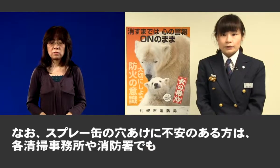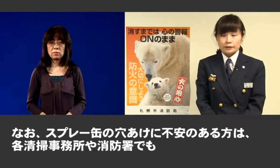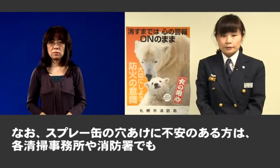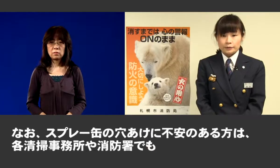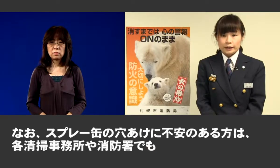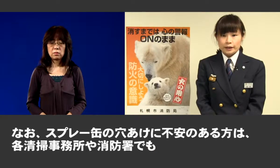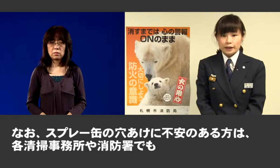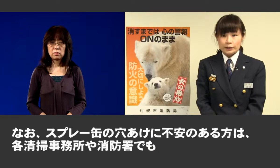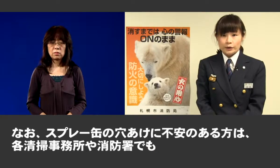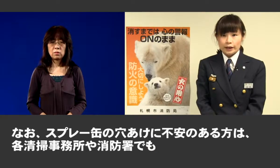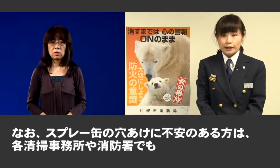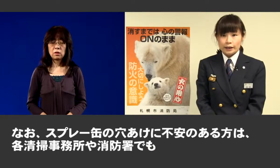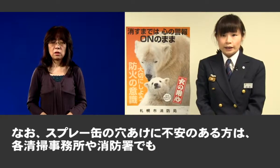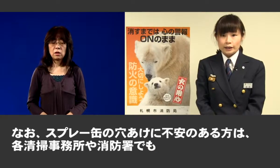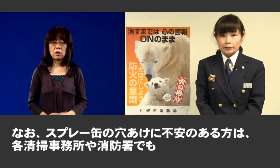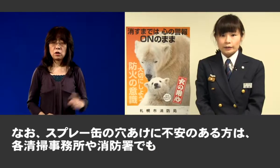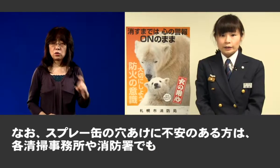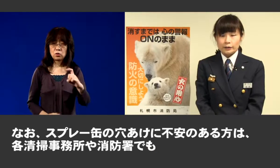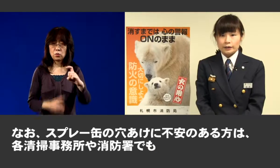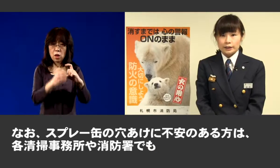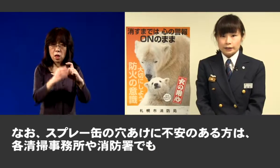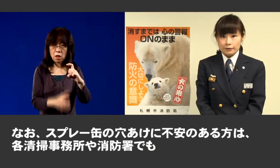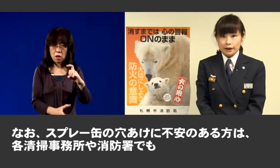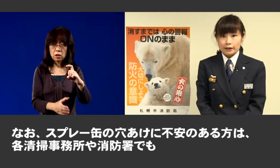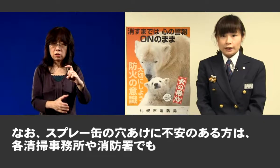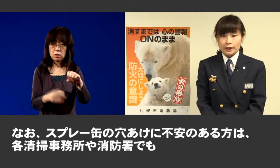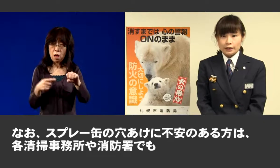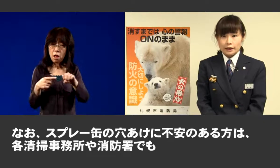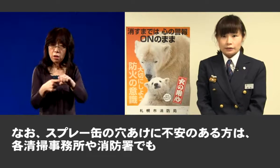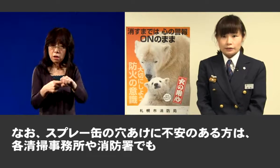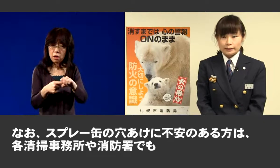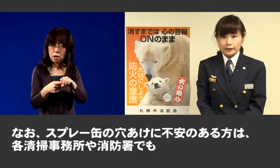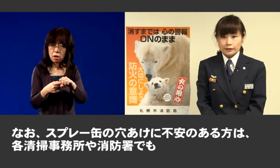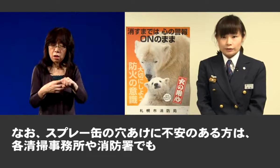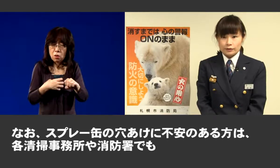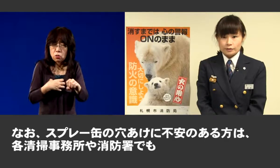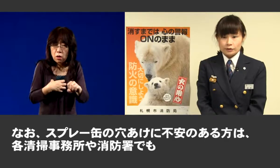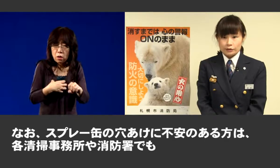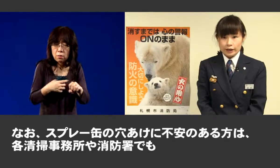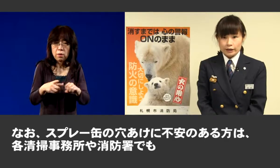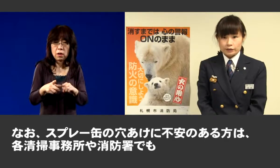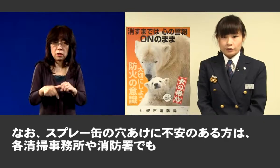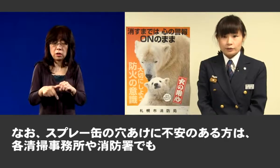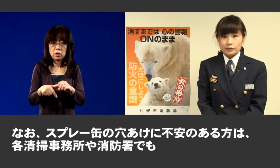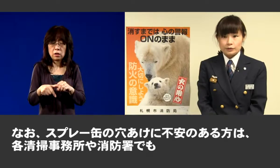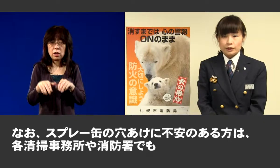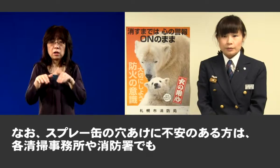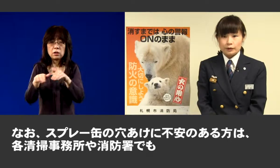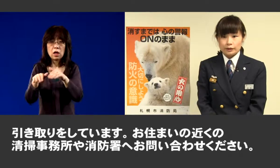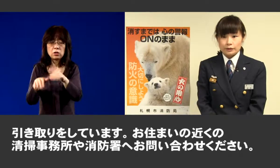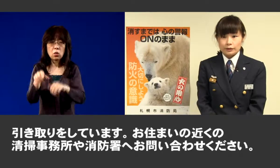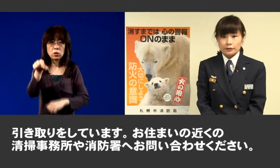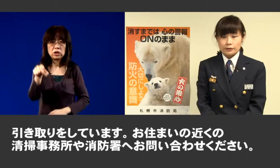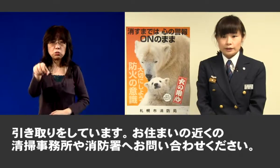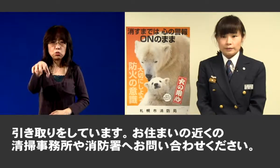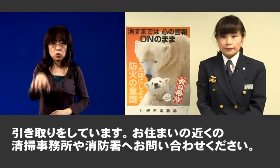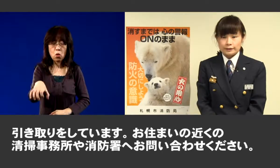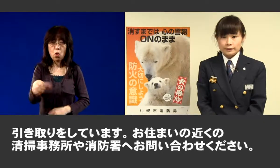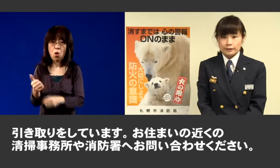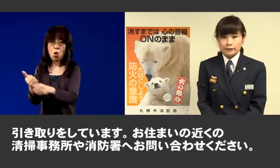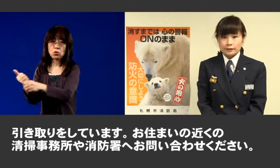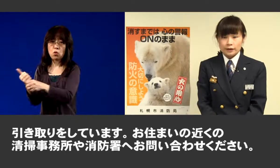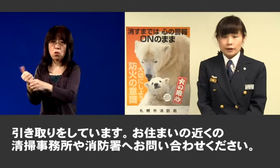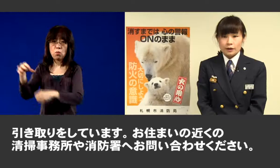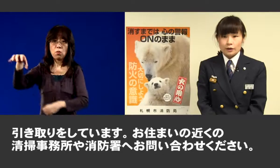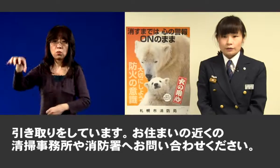なお、スプレー缶の穴開けに不安のある方は、各清掃事務所や消防署でも引き取りをし